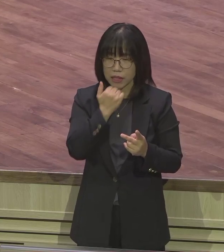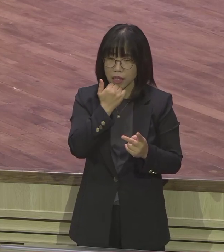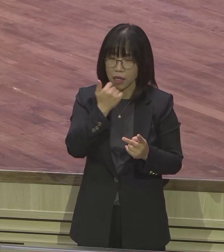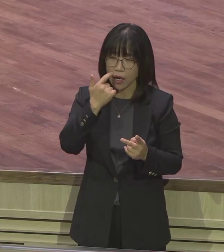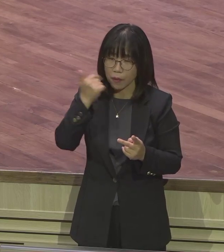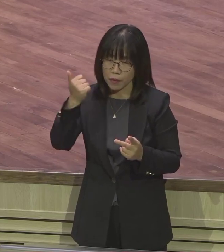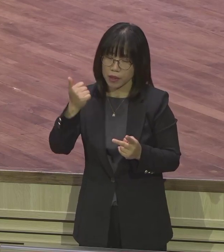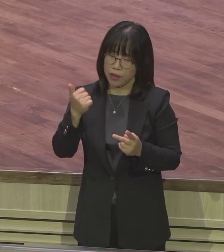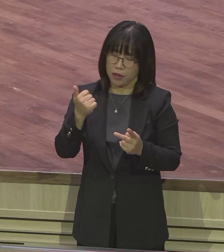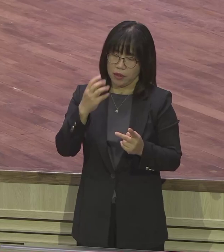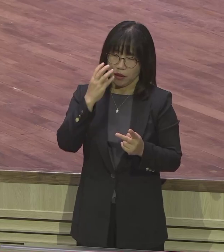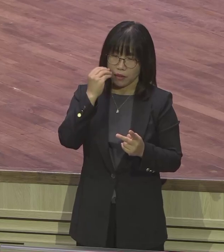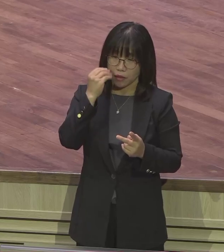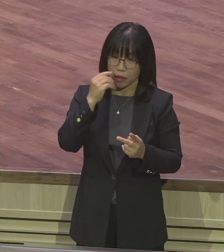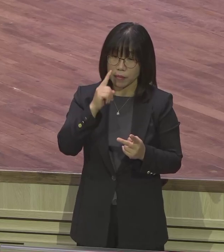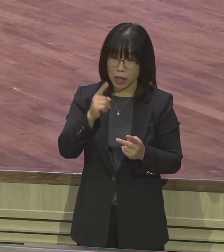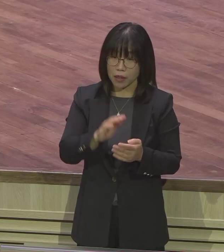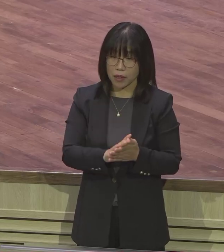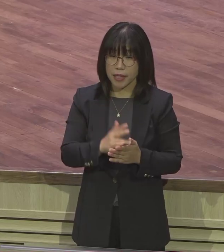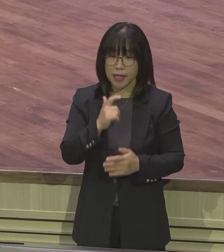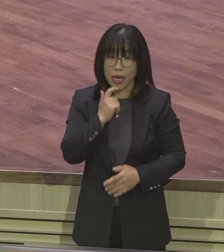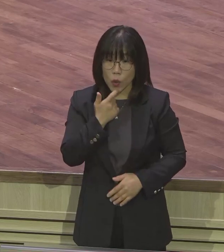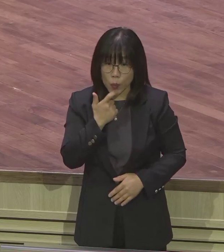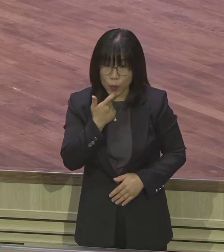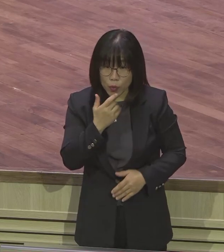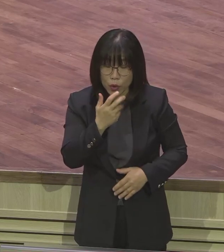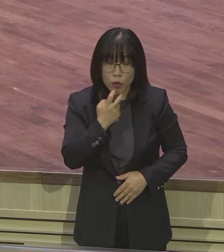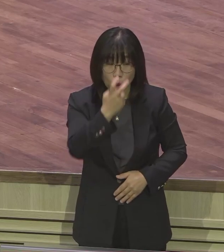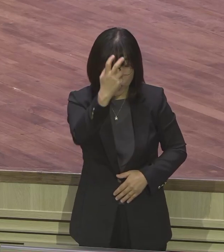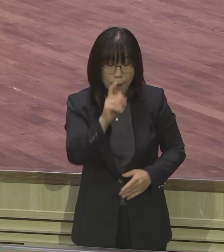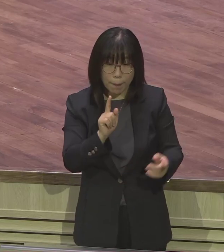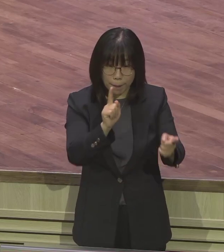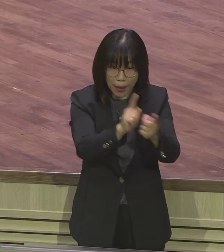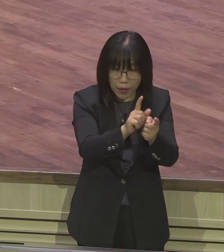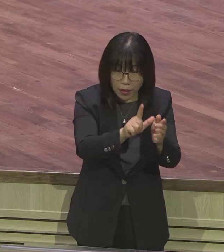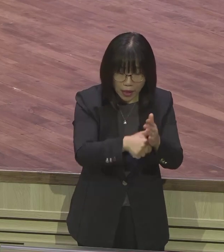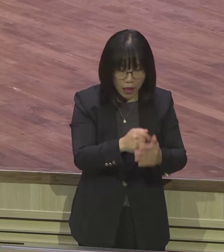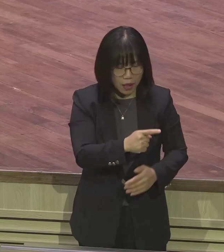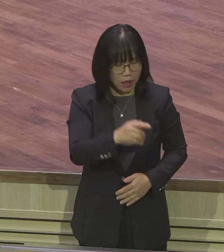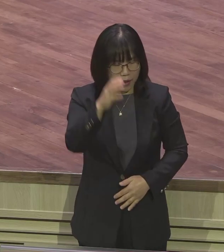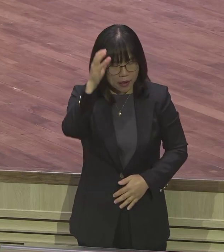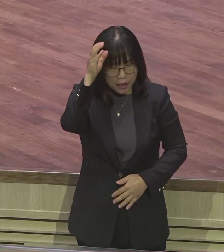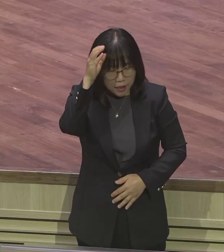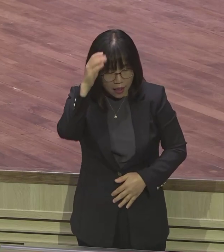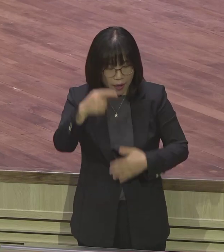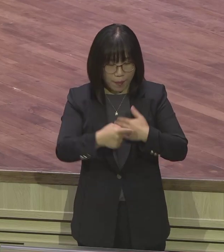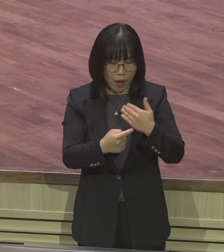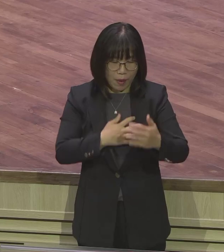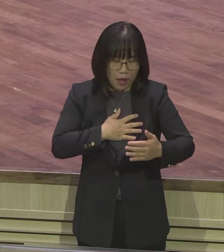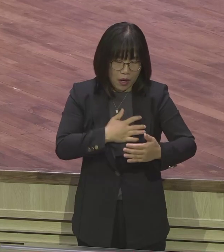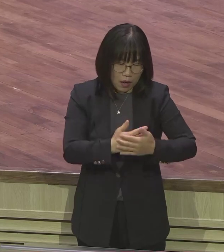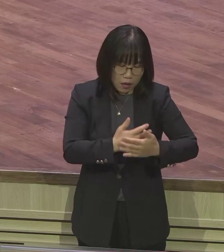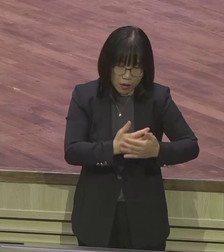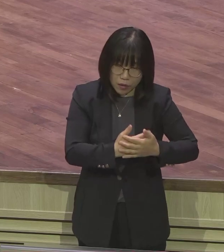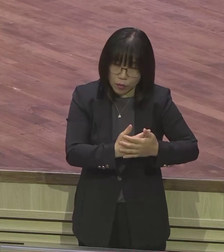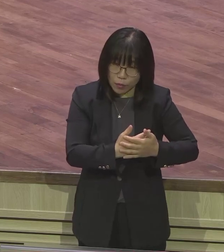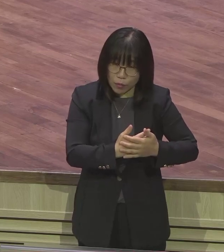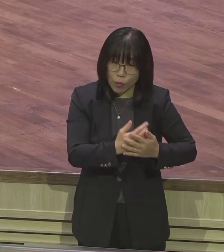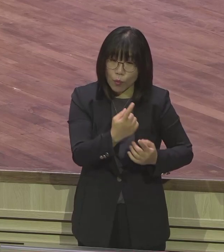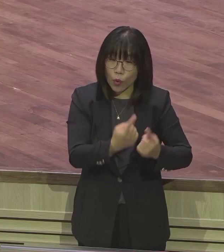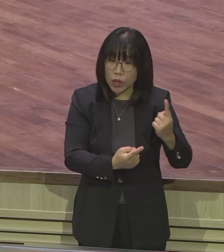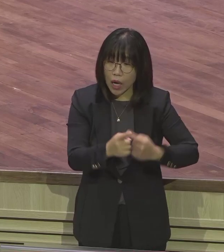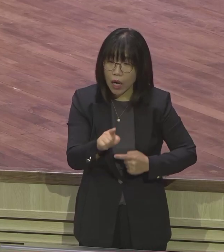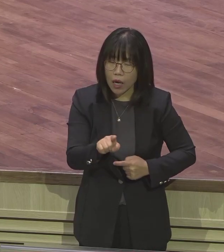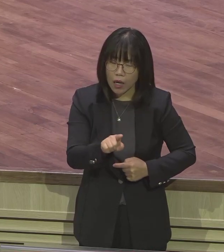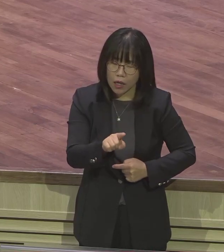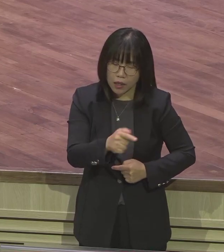야곱에 있어서 요셉을 만나러 가는 것은 어떤 기대와 흥분이 되고 있지만은 이 가나안 땅을